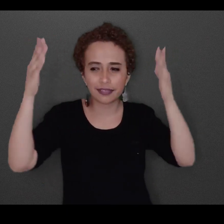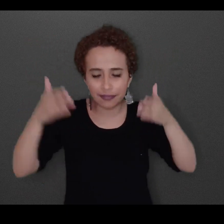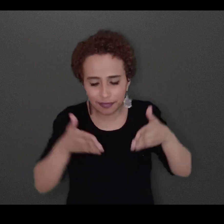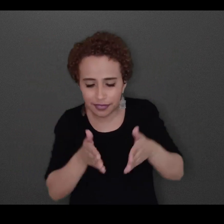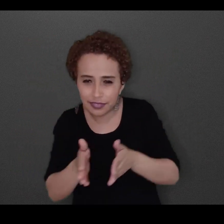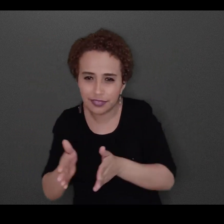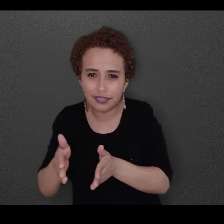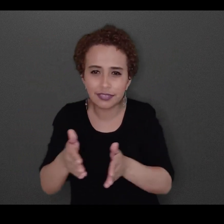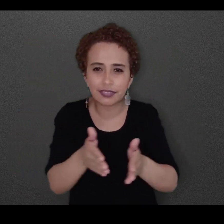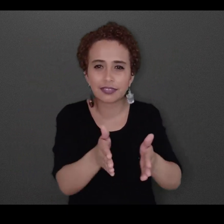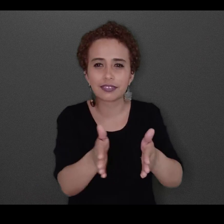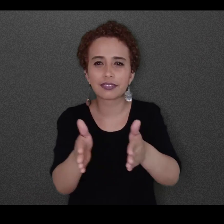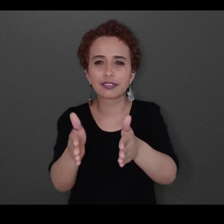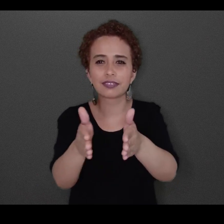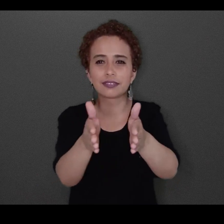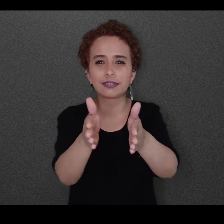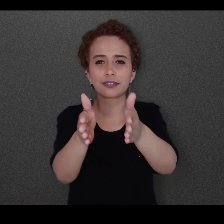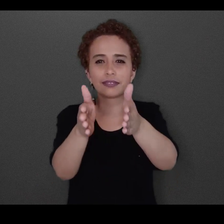córrego.